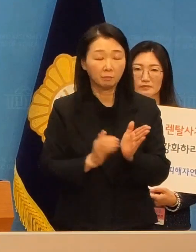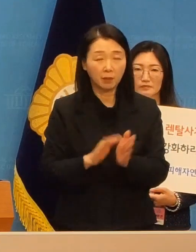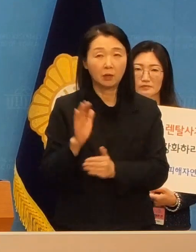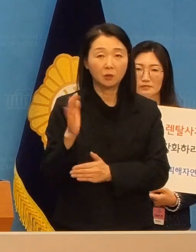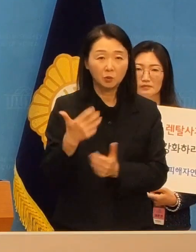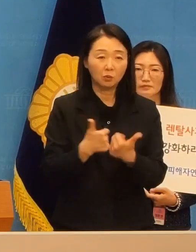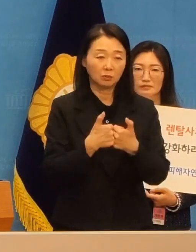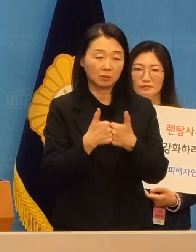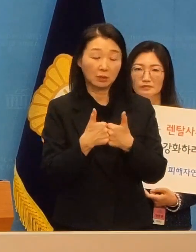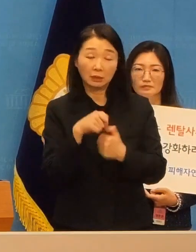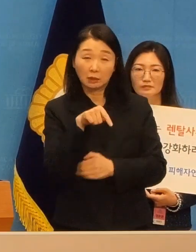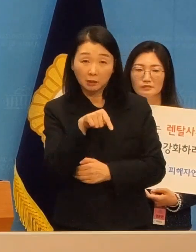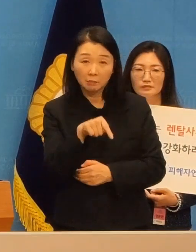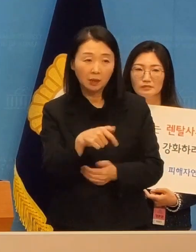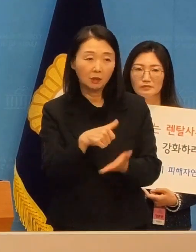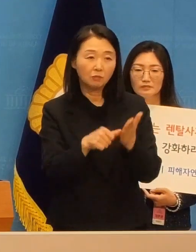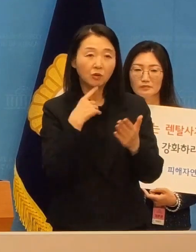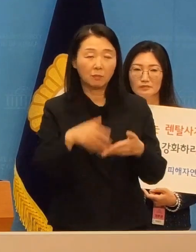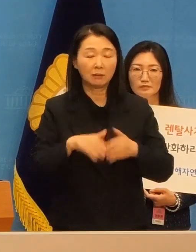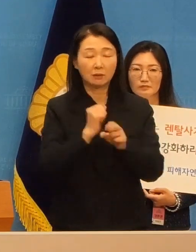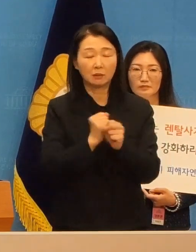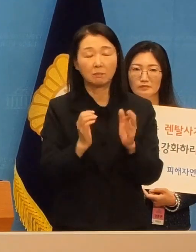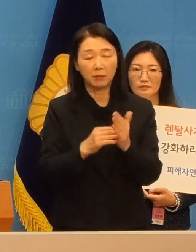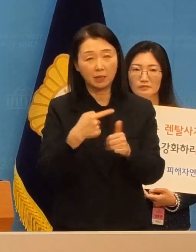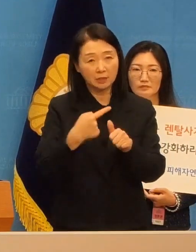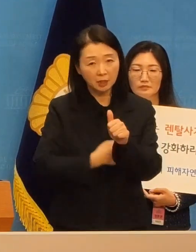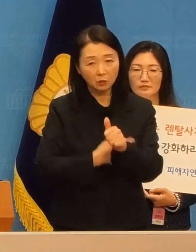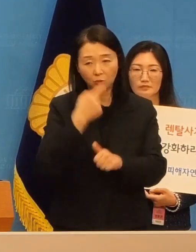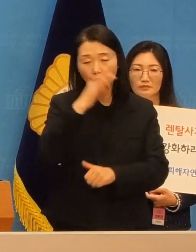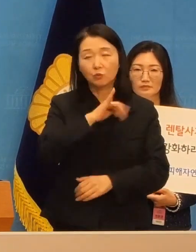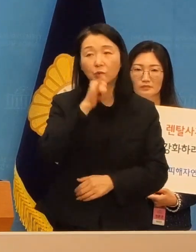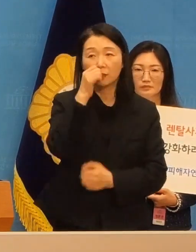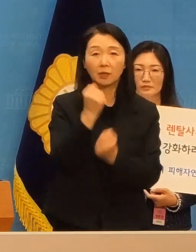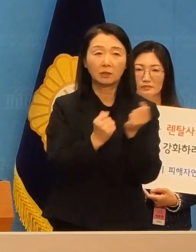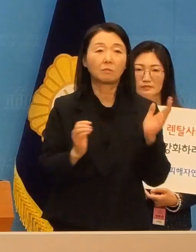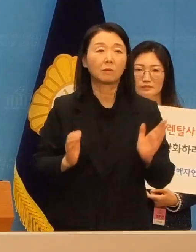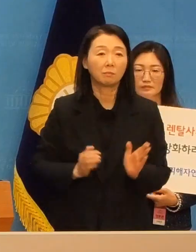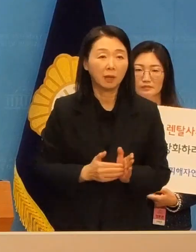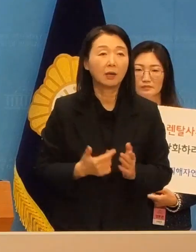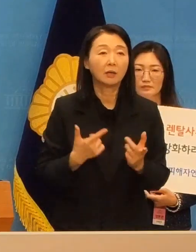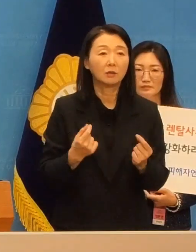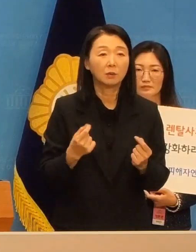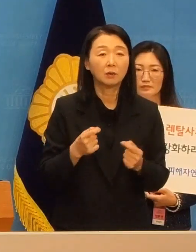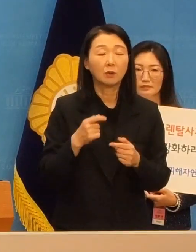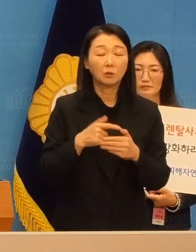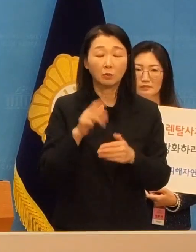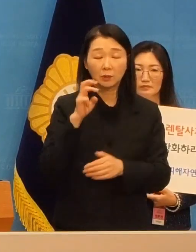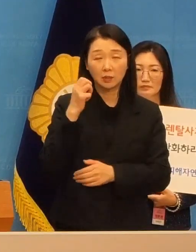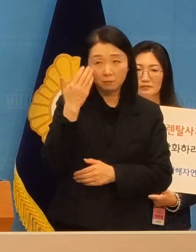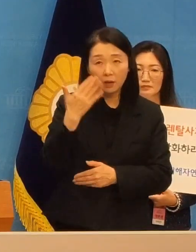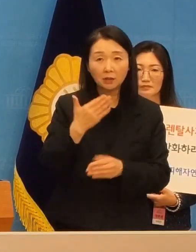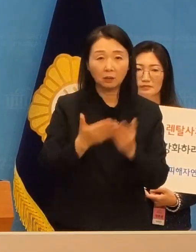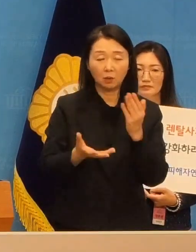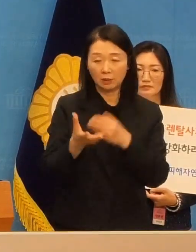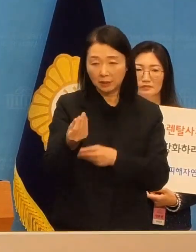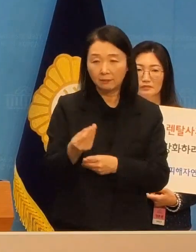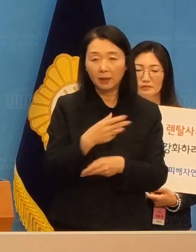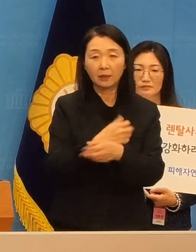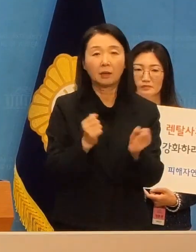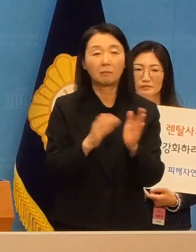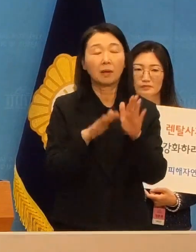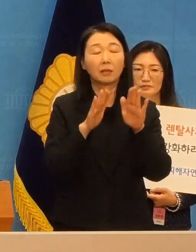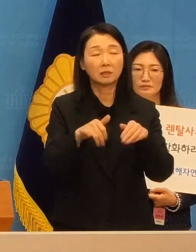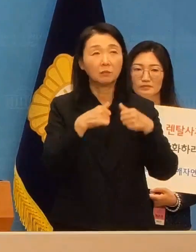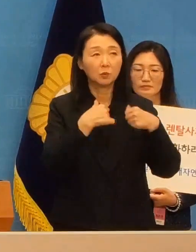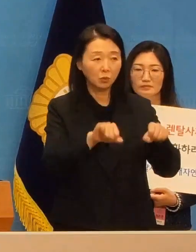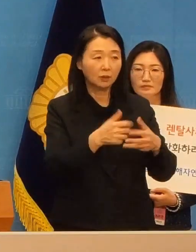상담 현장에는 제품만 설치하면 자동으로 수익이 난다는 설명을 믿고 48개월 렌탈 계약을 체결했다가 지금